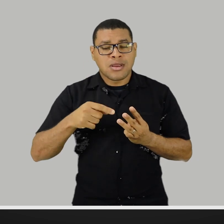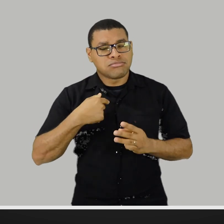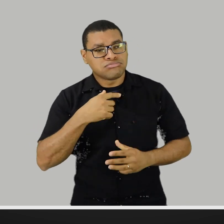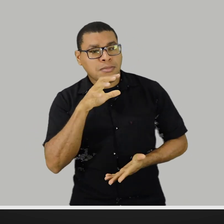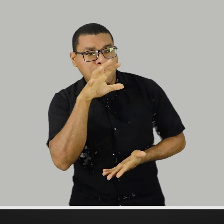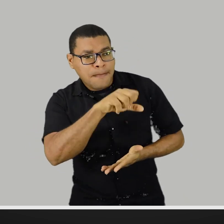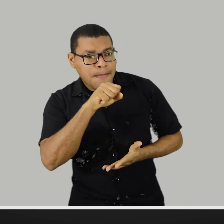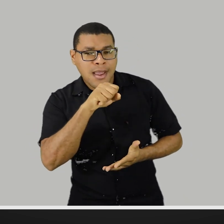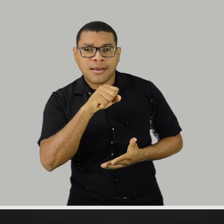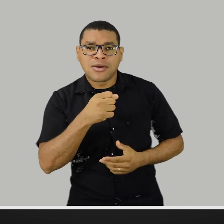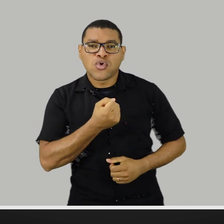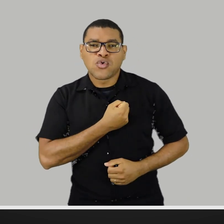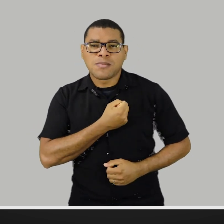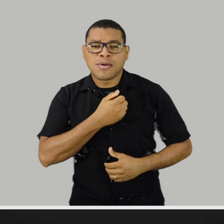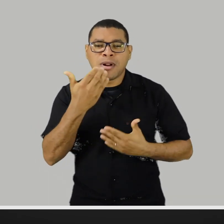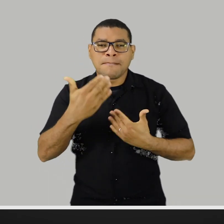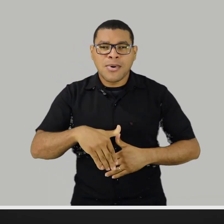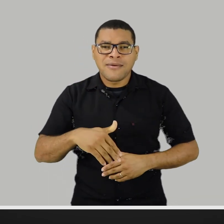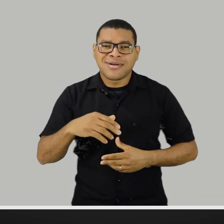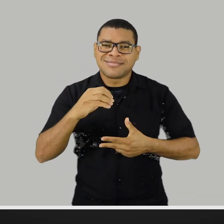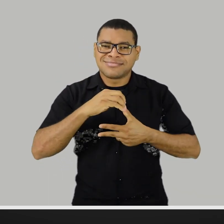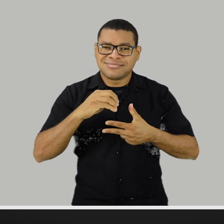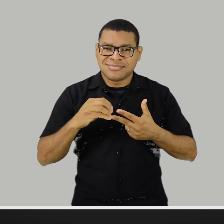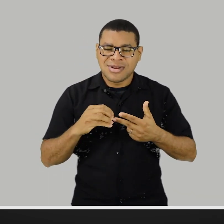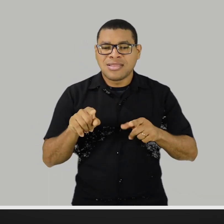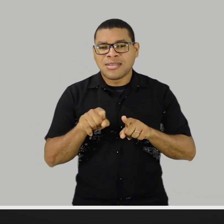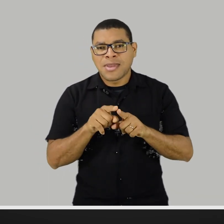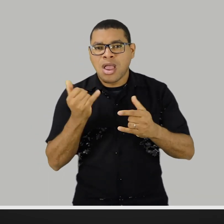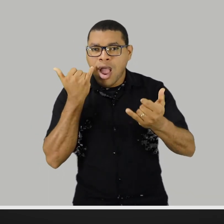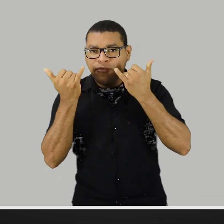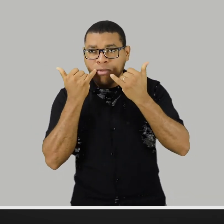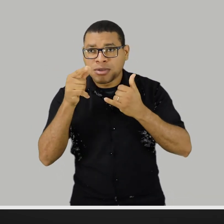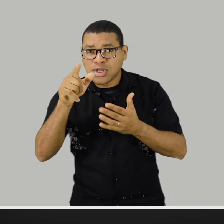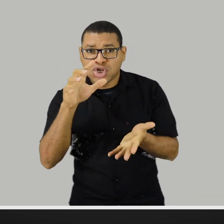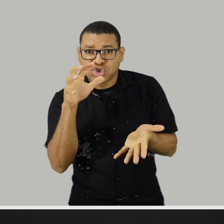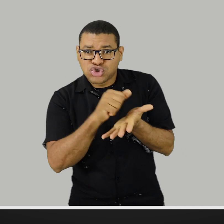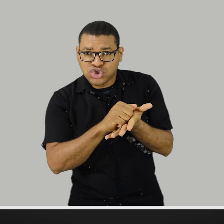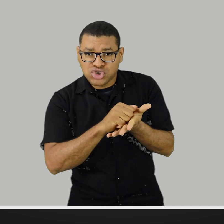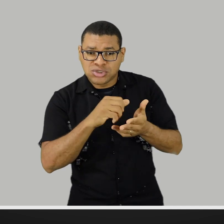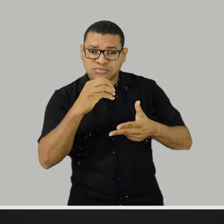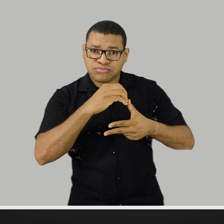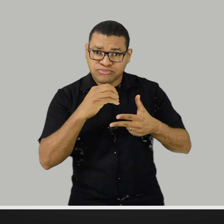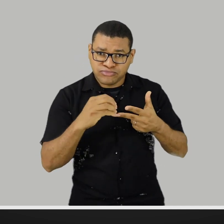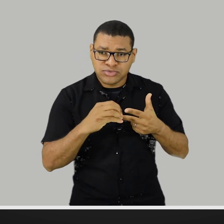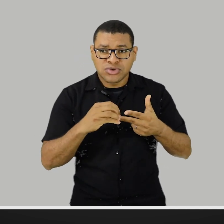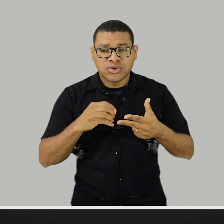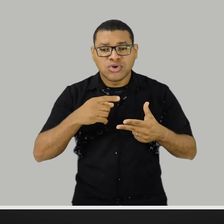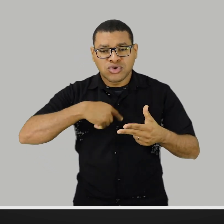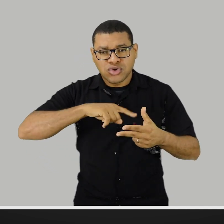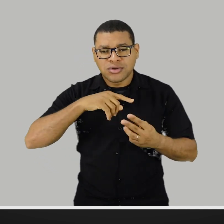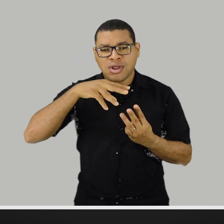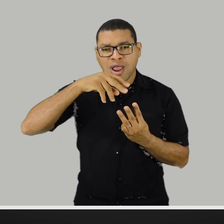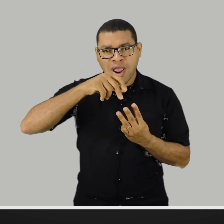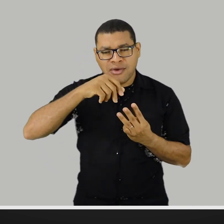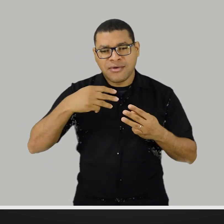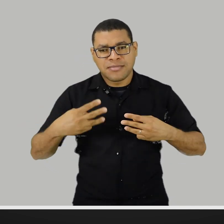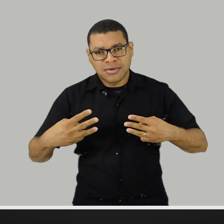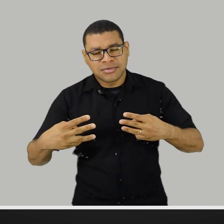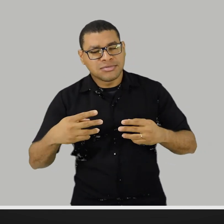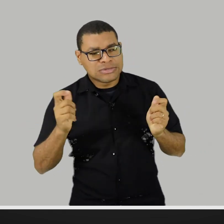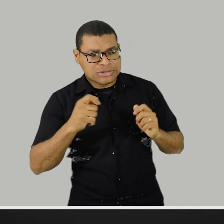da nota por ele obtida no ENEM bem como das demais informações constantes na sua ficha de